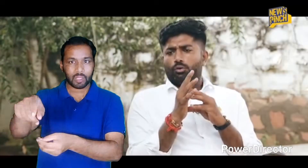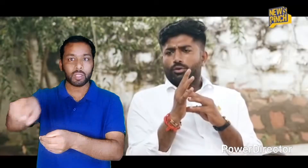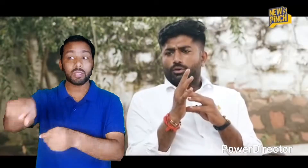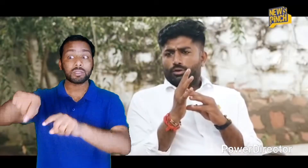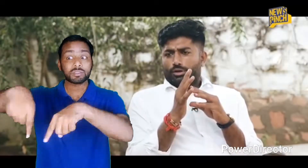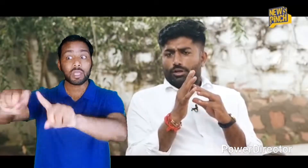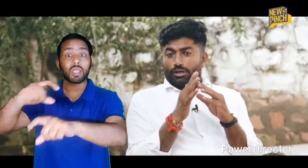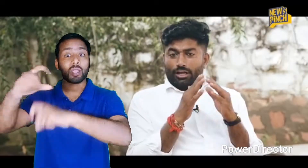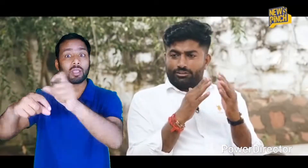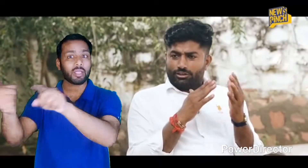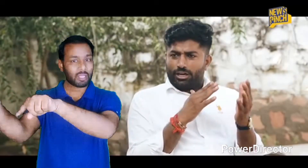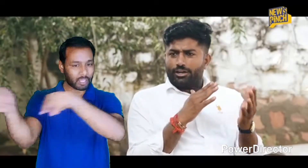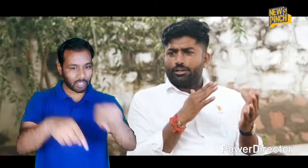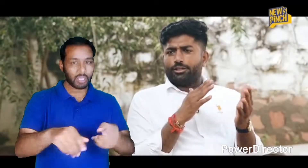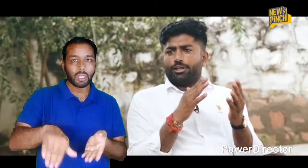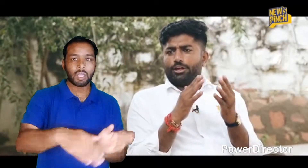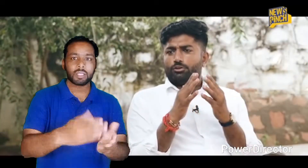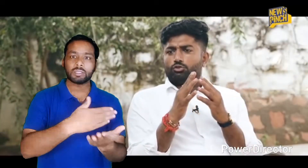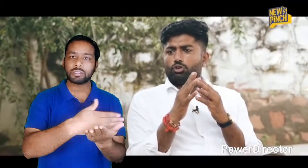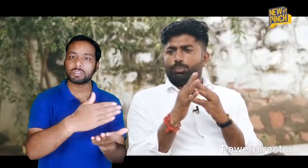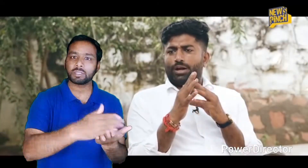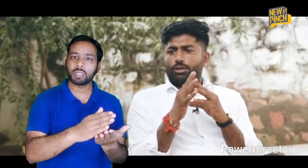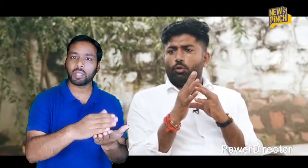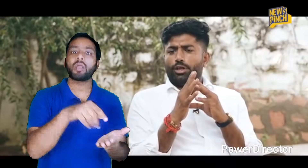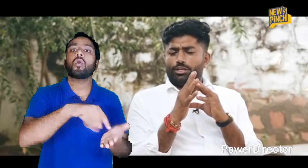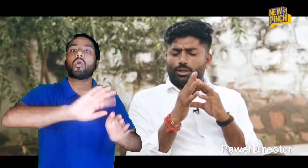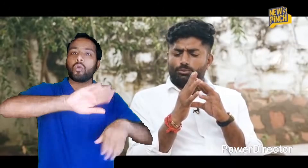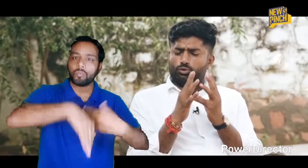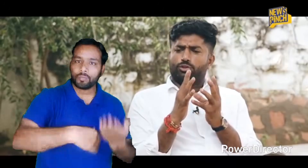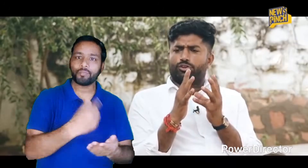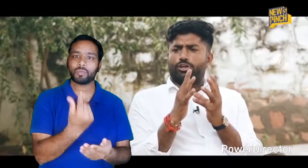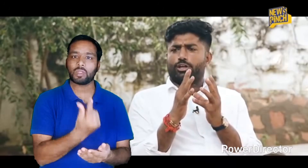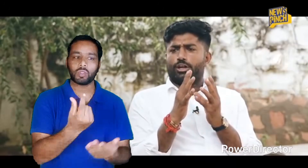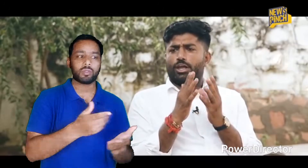कंपनियों को ऐसे टेंडर दे दे जो इस पानी को